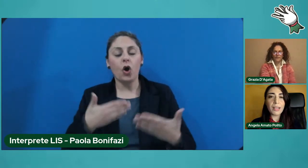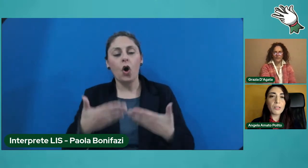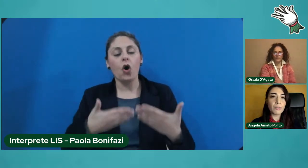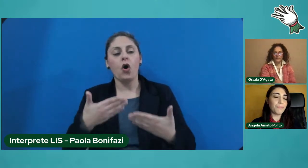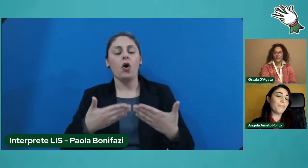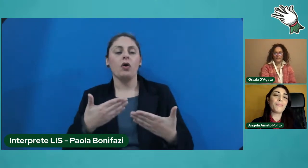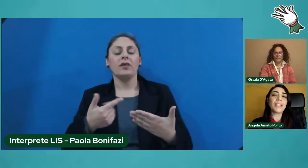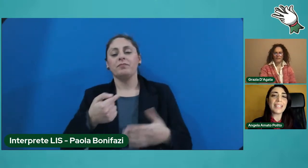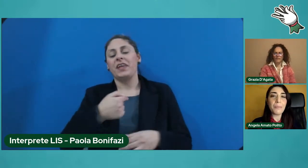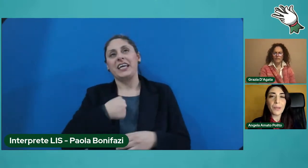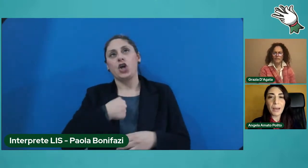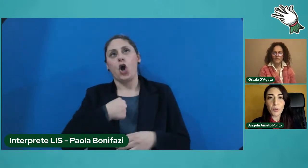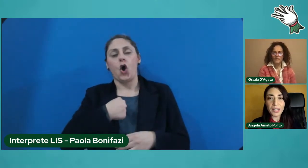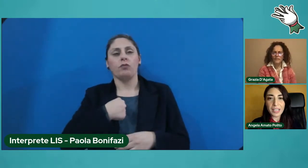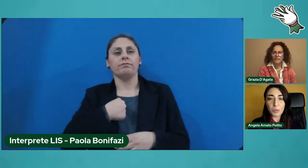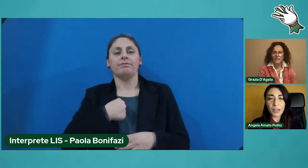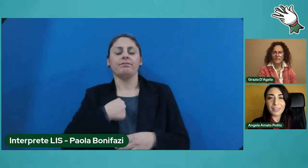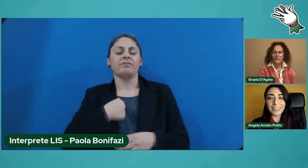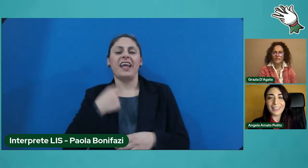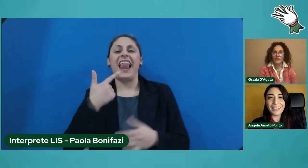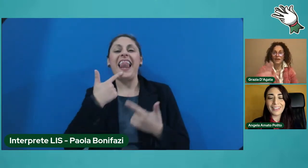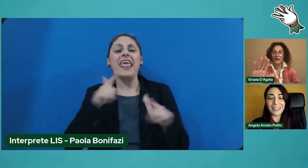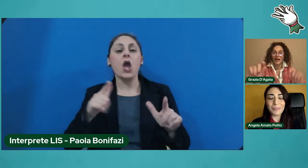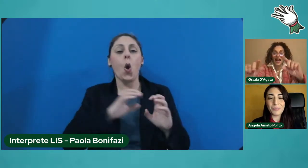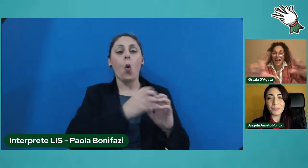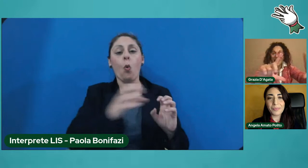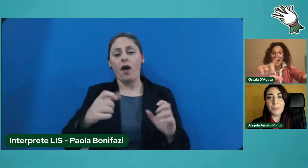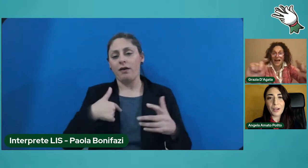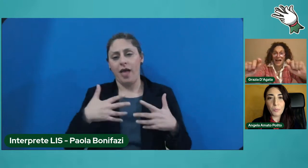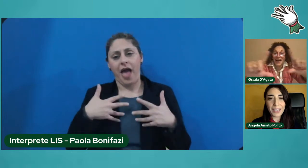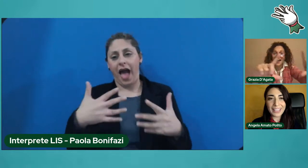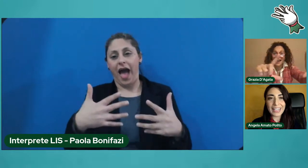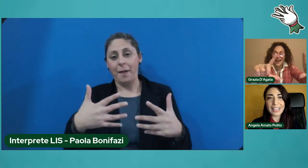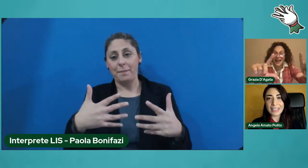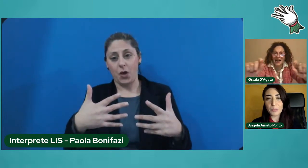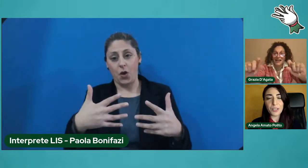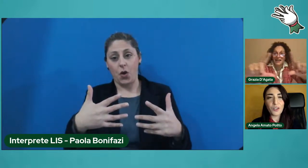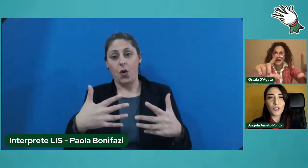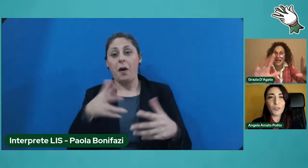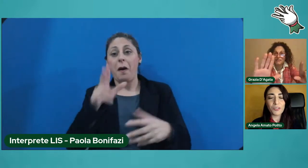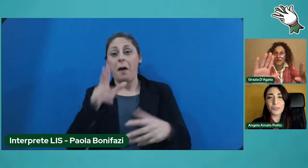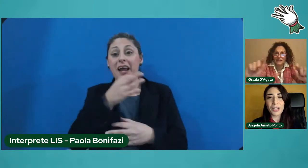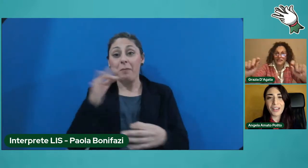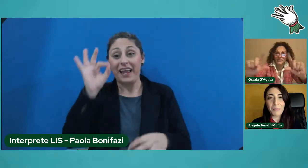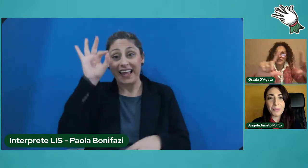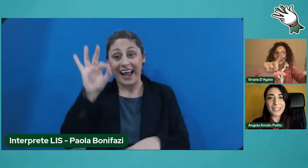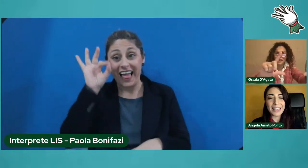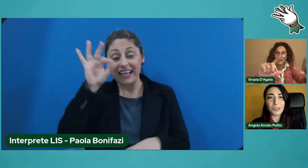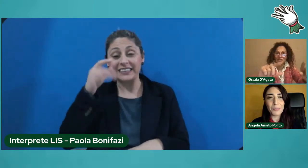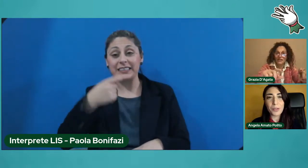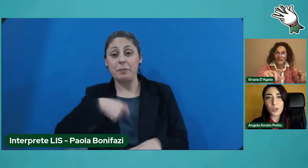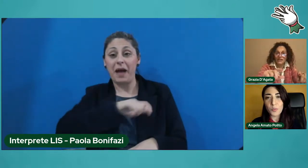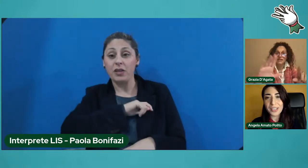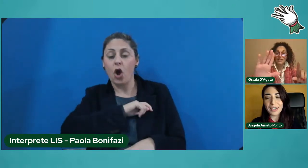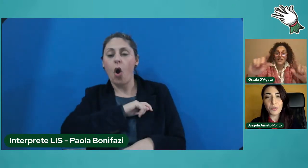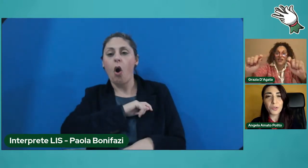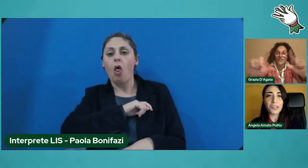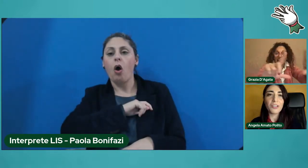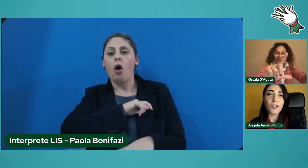io da sempre amo le lingue, parlo bene inglese, spagnolo, non avrei mai pensato che per comunicare con mio figlio